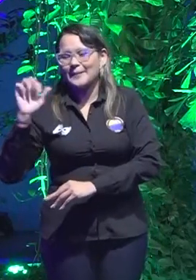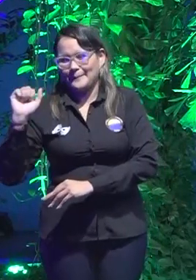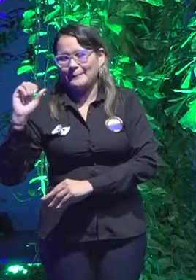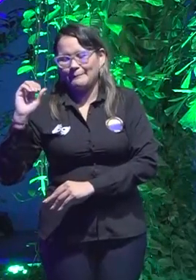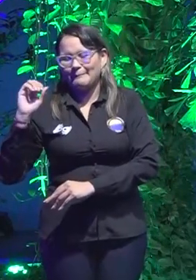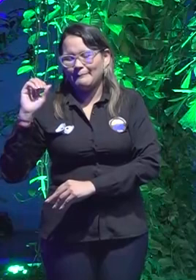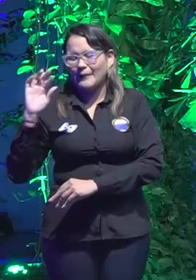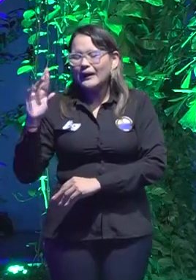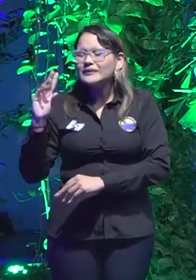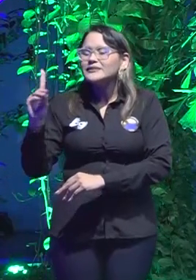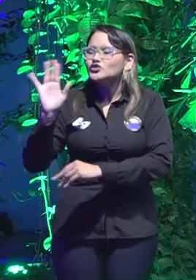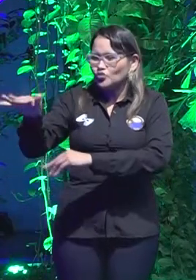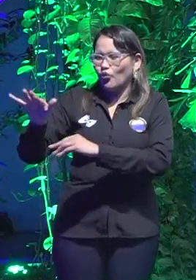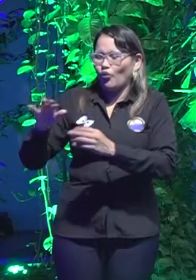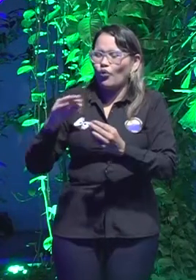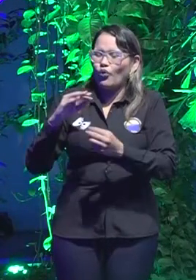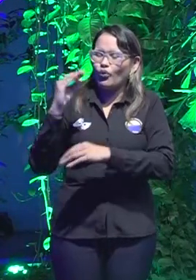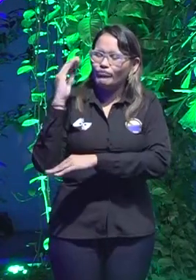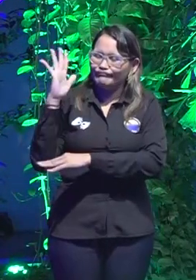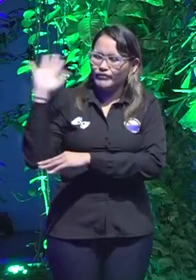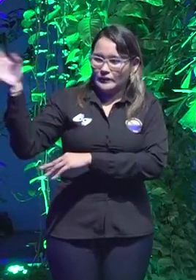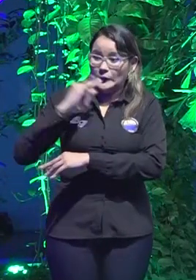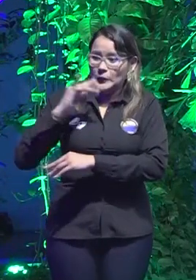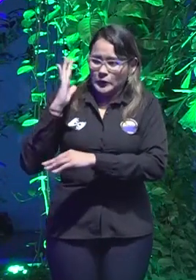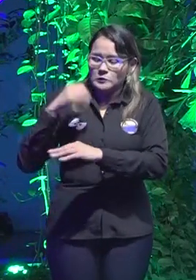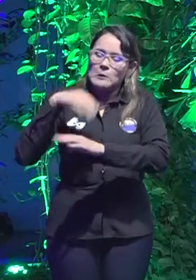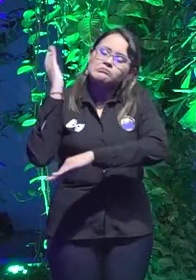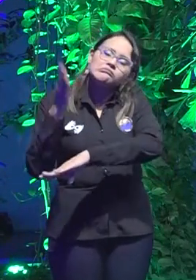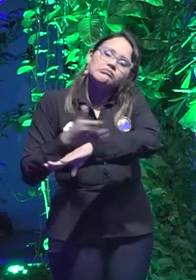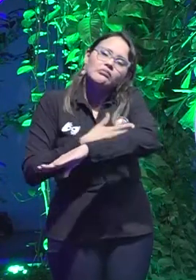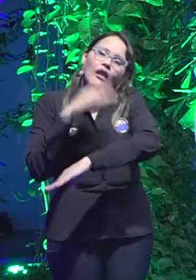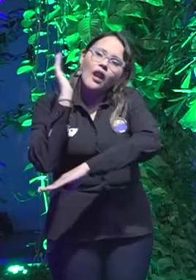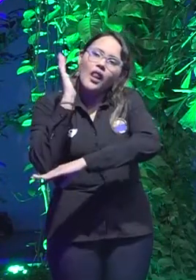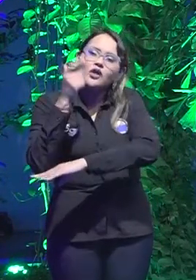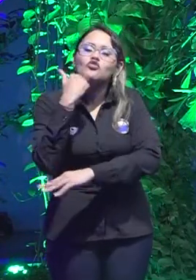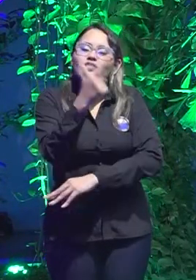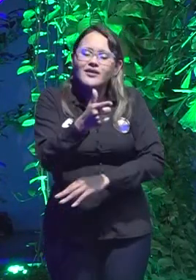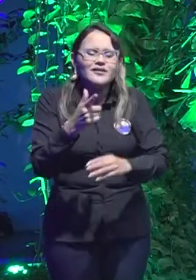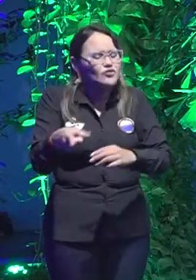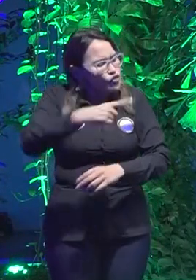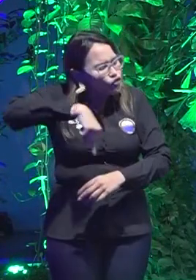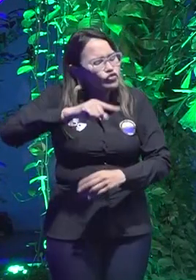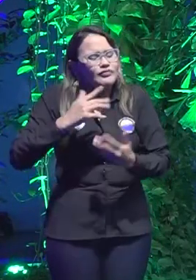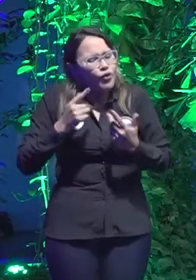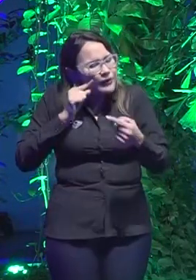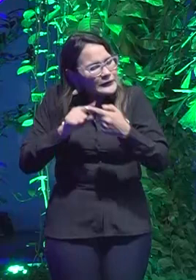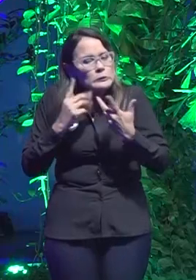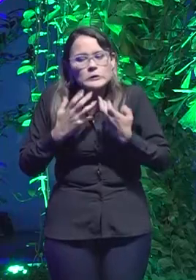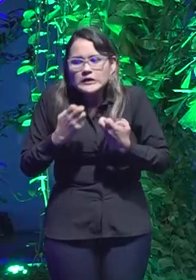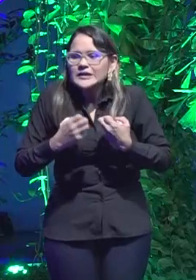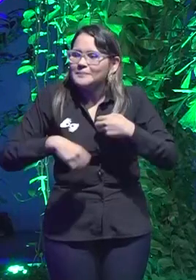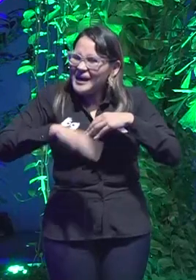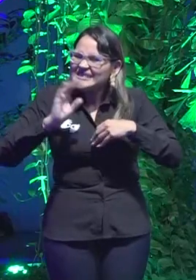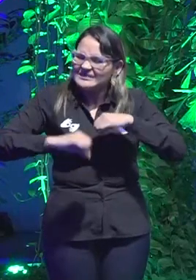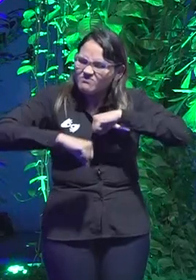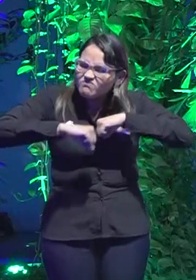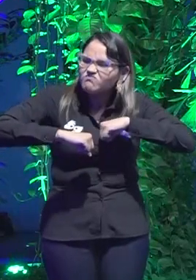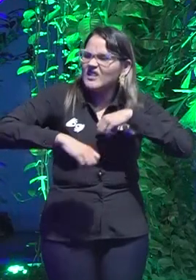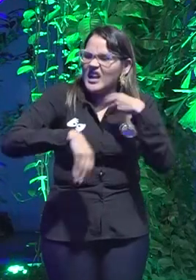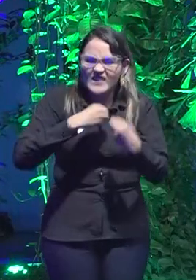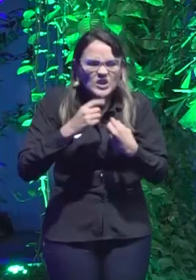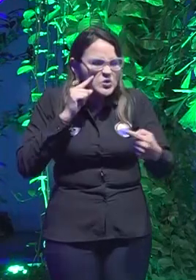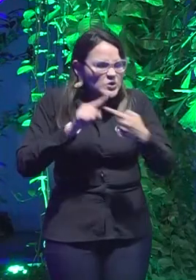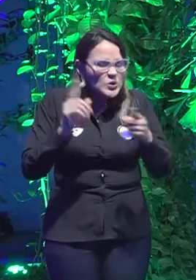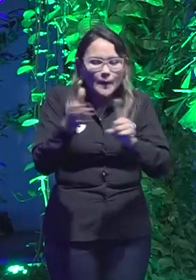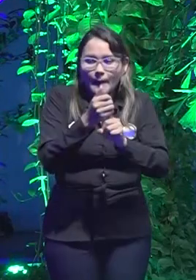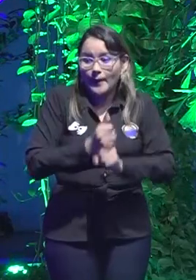a pesar de, pues tenemos que hacer algo y tenemos que seguir haciendo cosas. Y en términos absolutos no somos igual que ninguna de esas